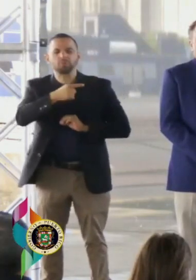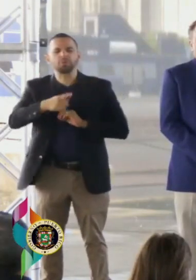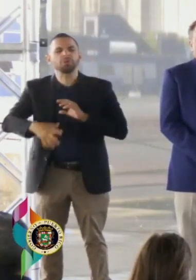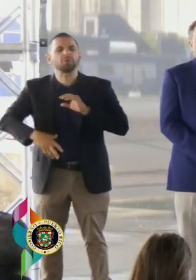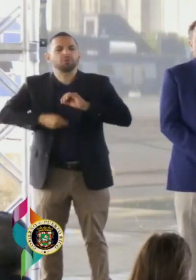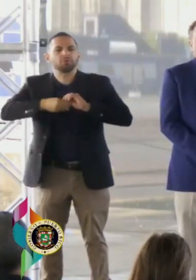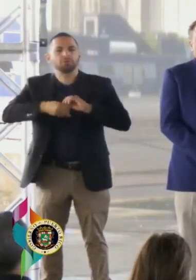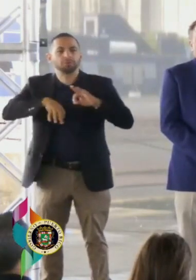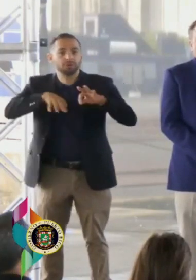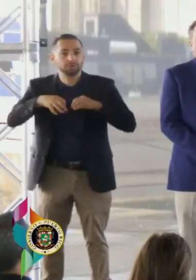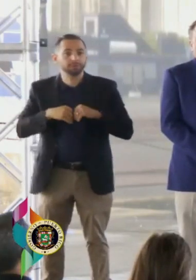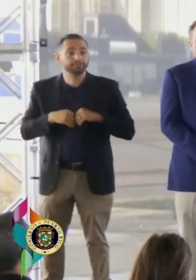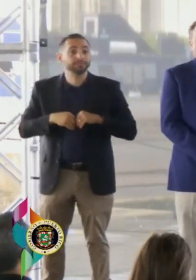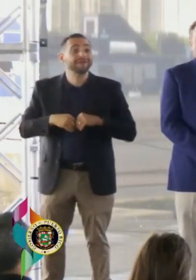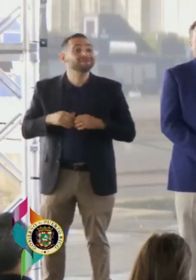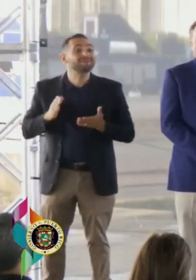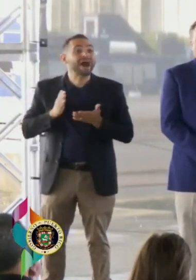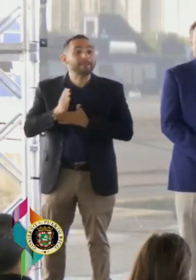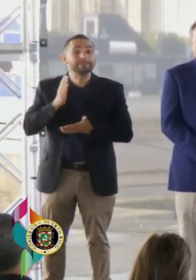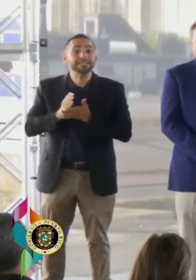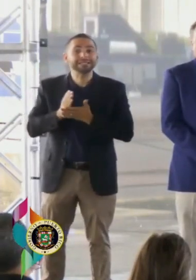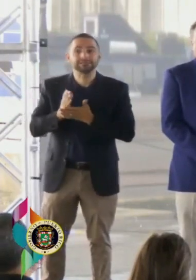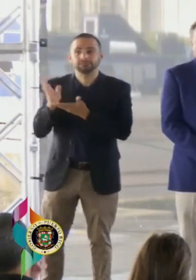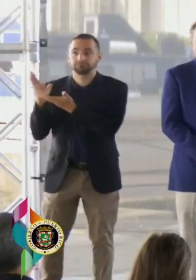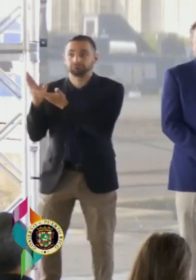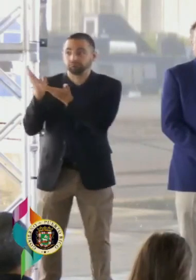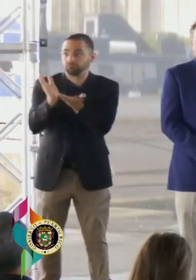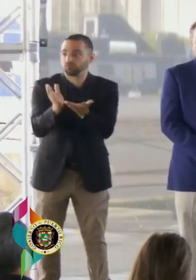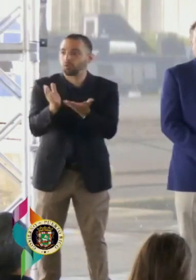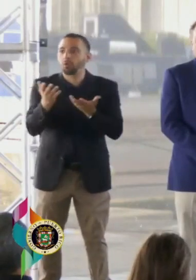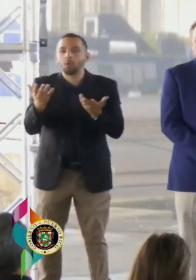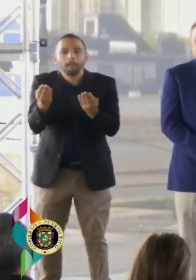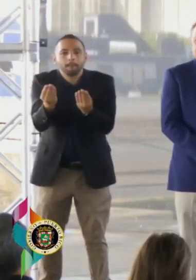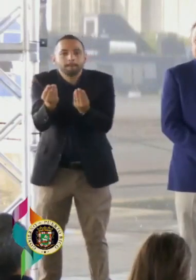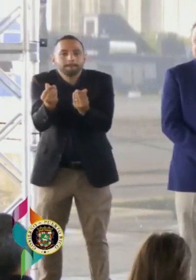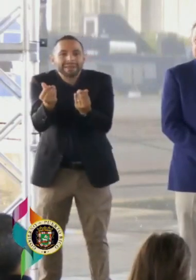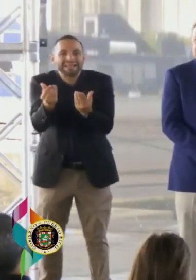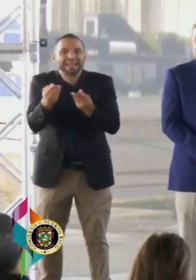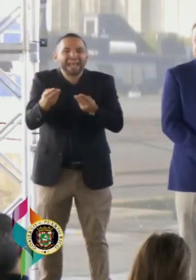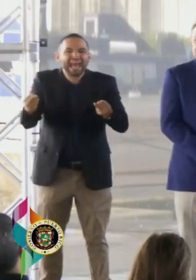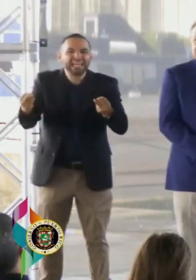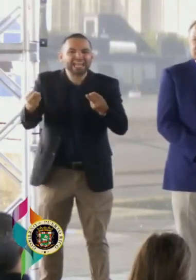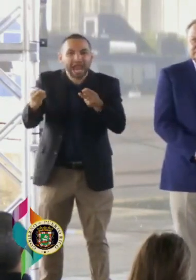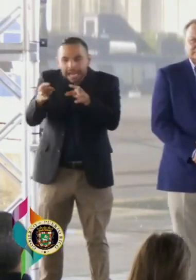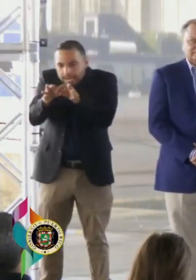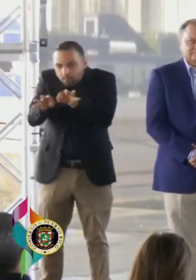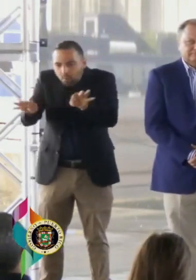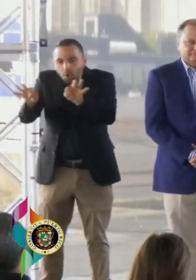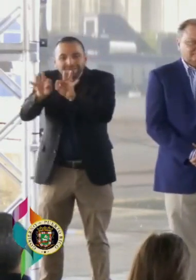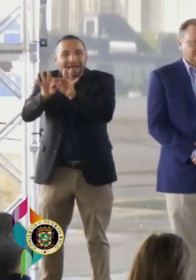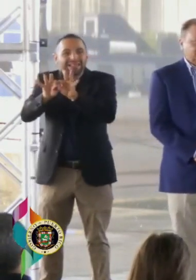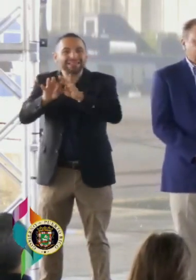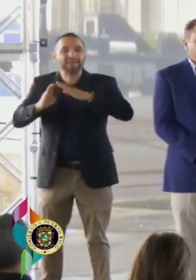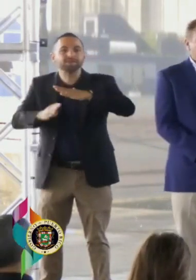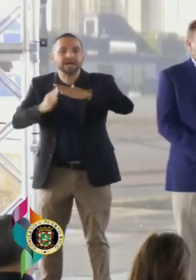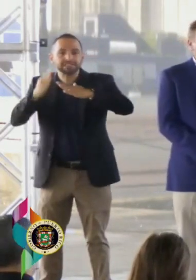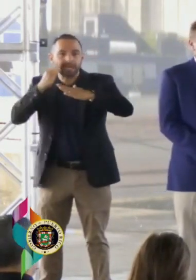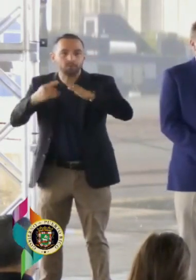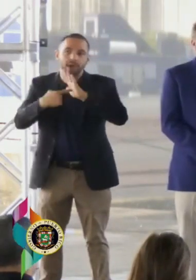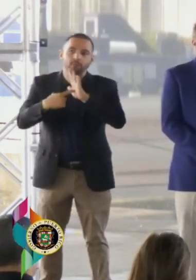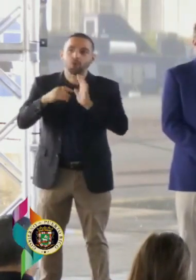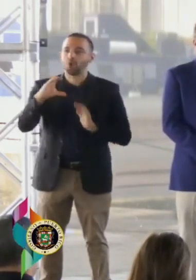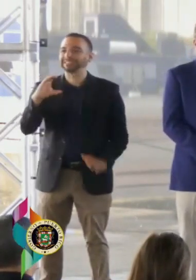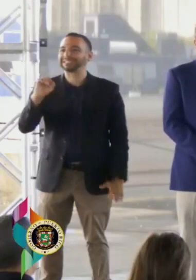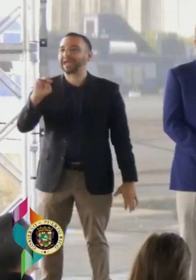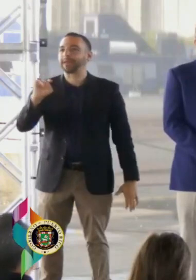permitirá las importaciones de materias primas como el cemento en un futuro para seguir impulsando el desarrollo económico de la isla por el otro